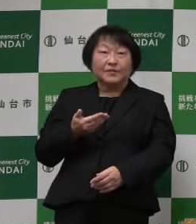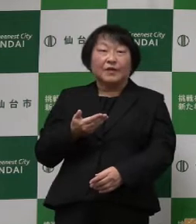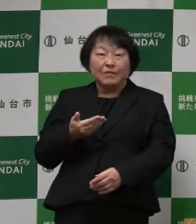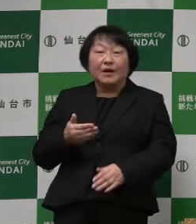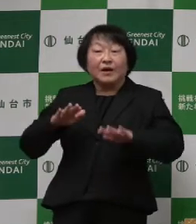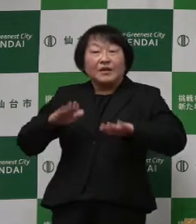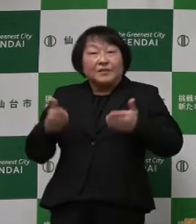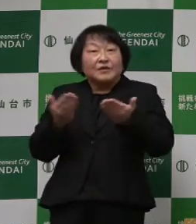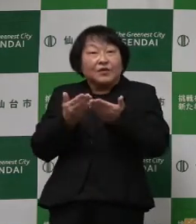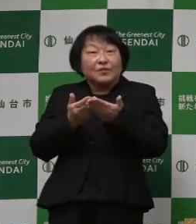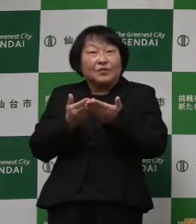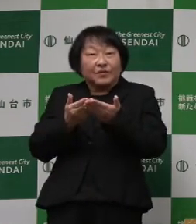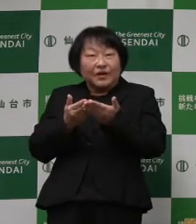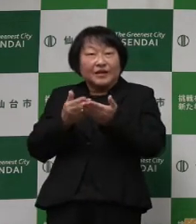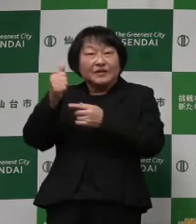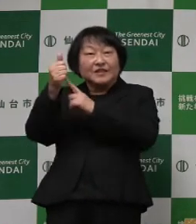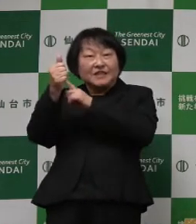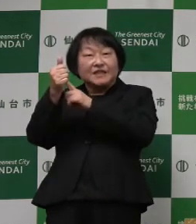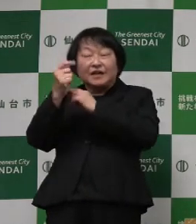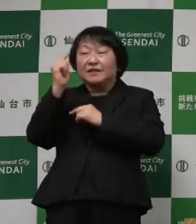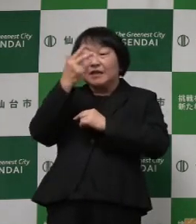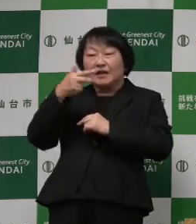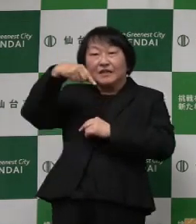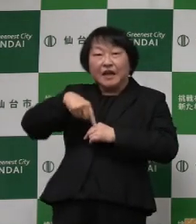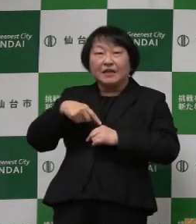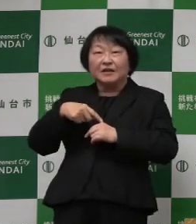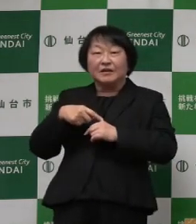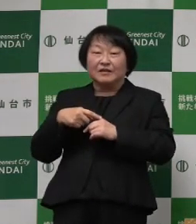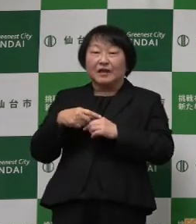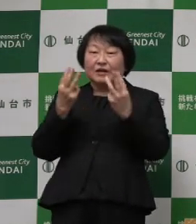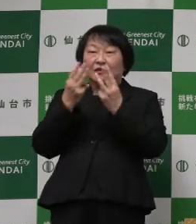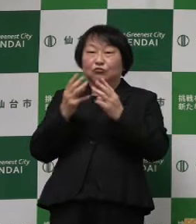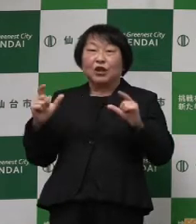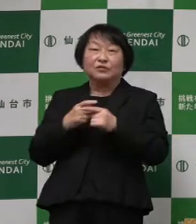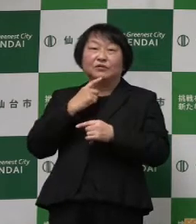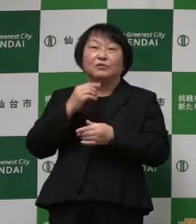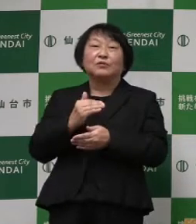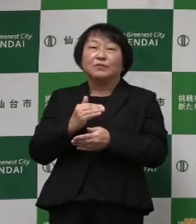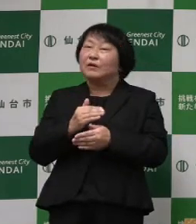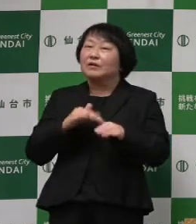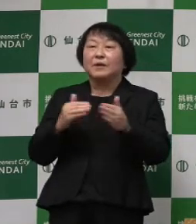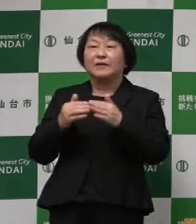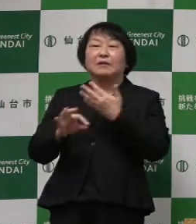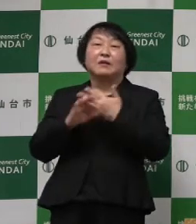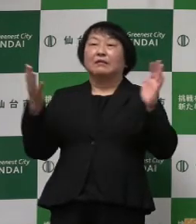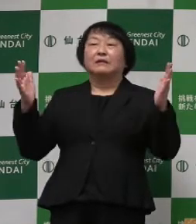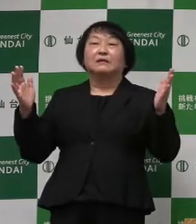職が仙台市内でこれほど落とすというのは、まあ、異例といっては異例だと思います